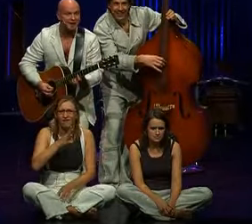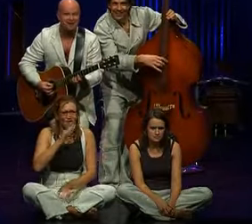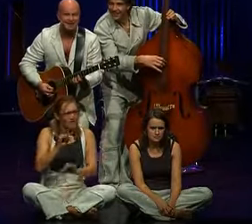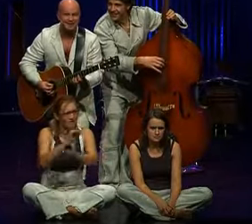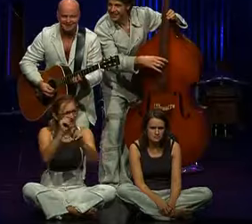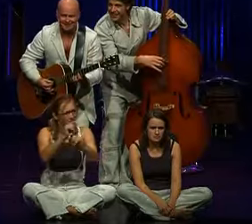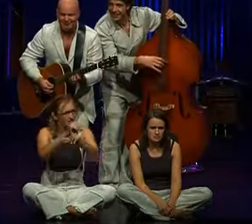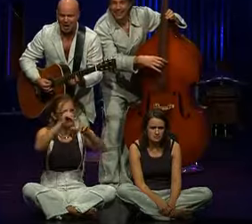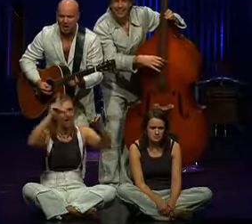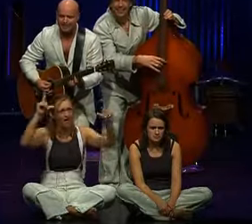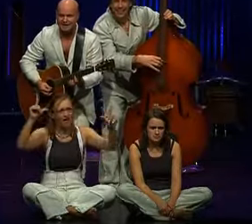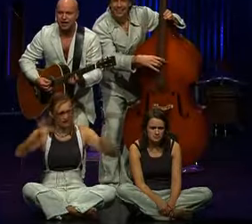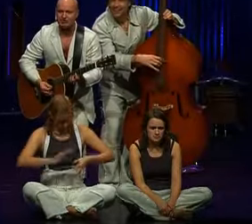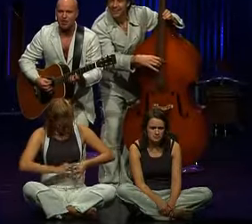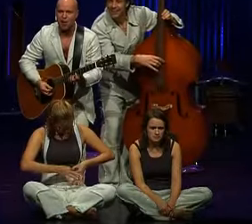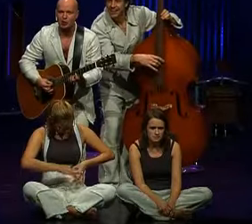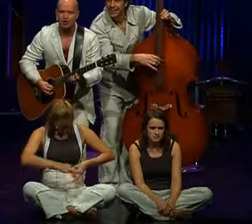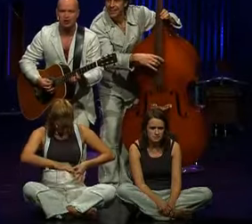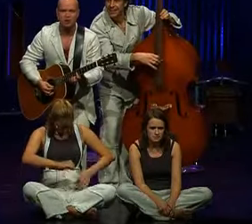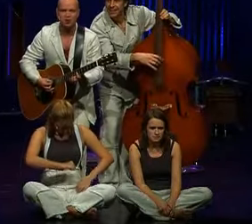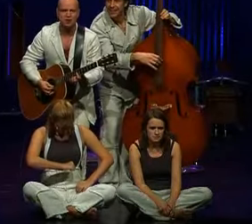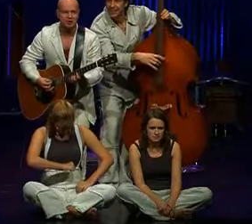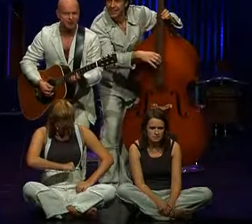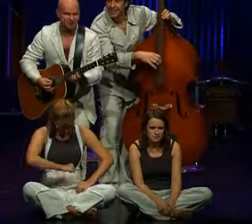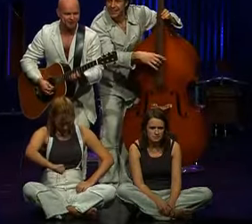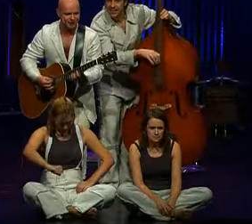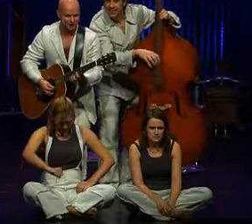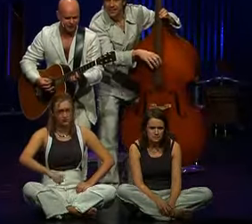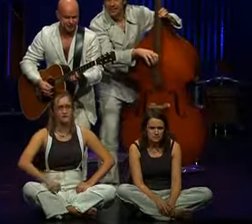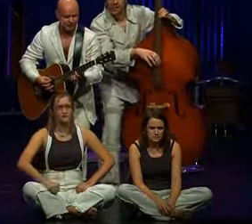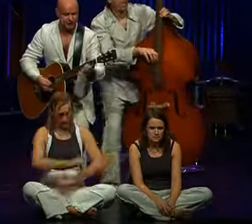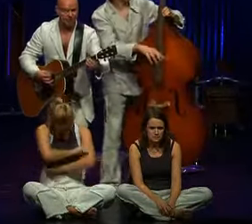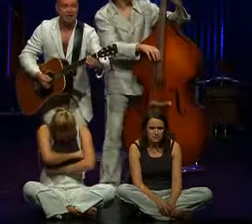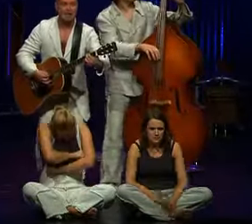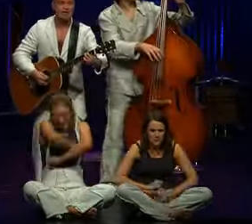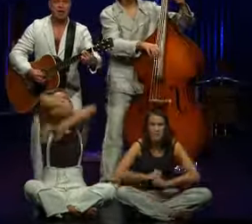vreemd accent. Trekt aan een touwtje.